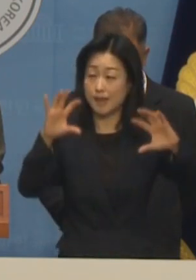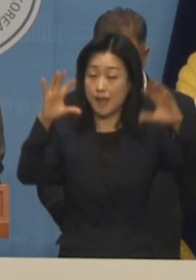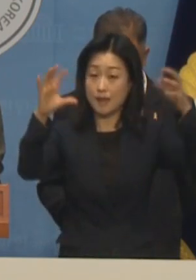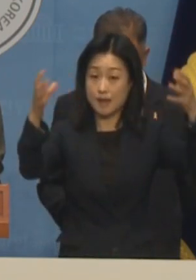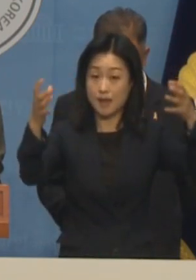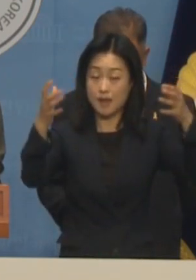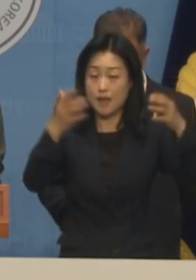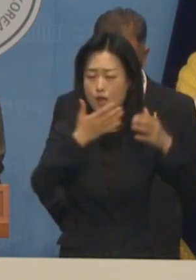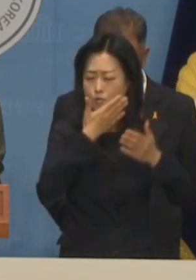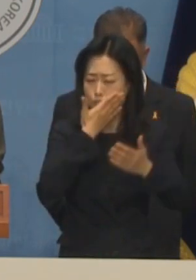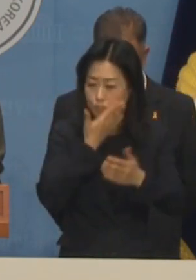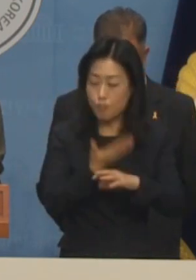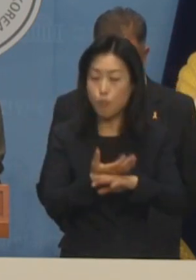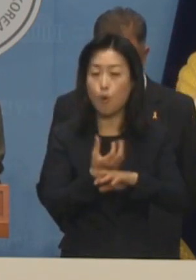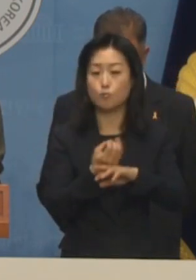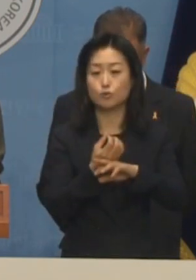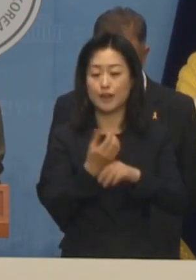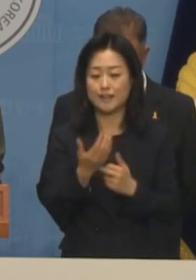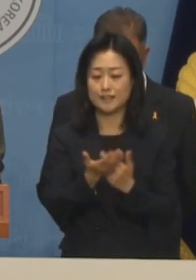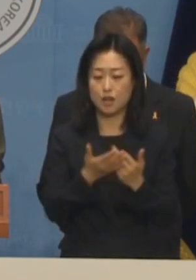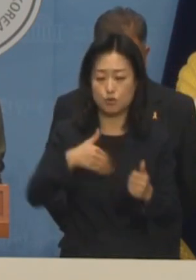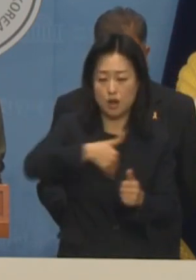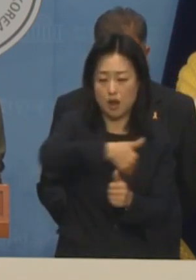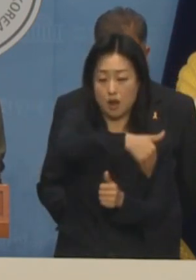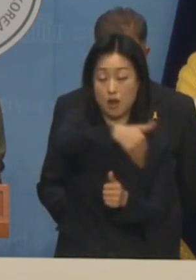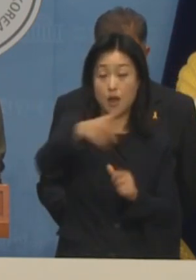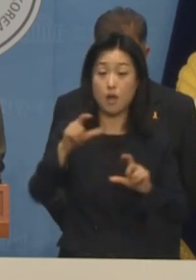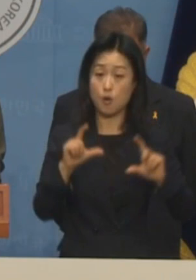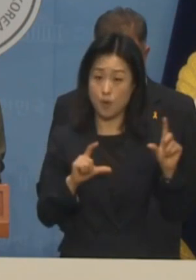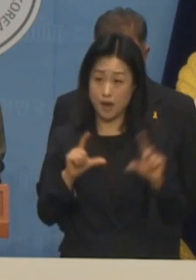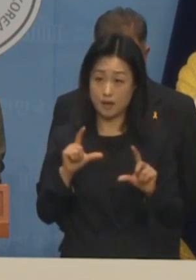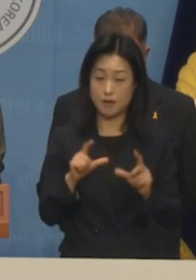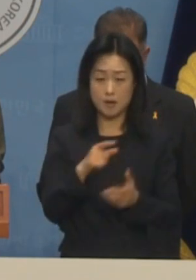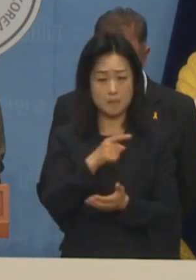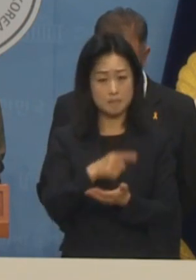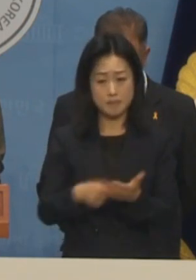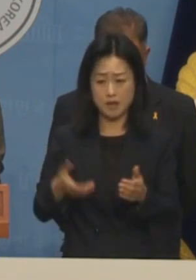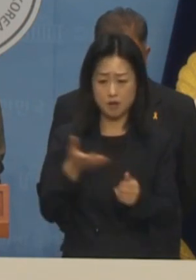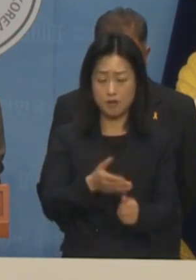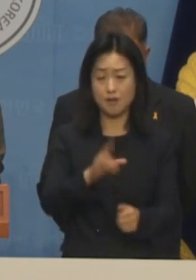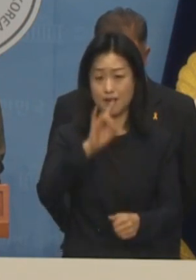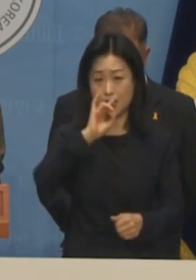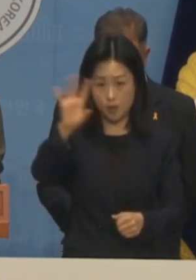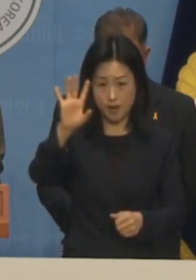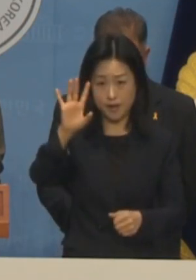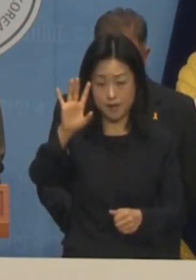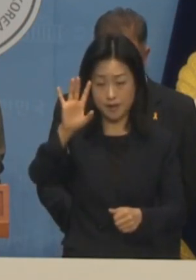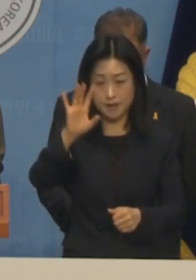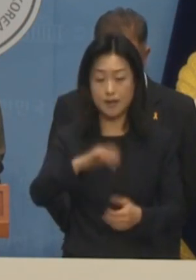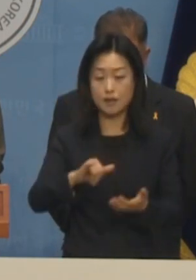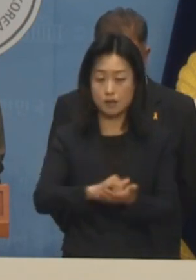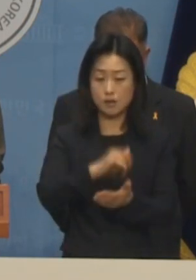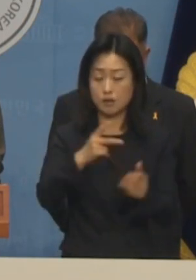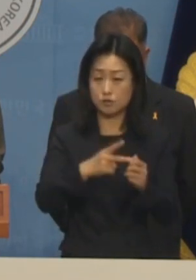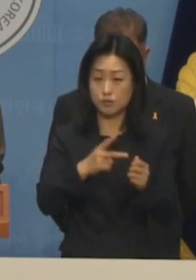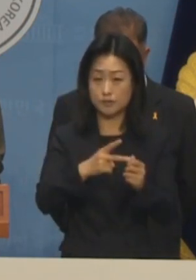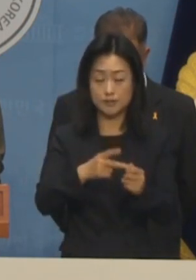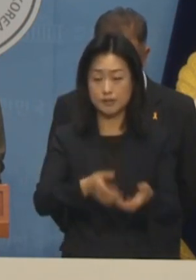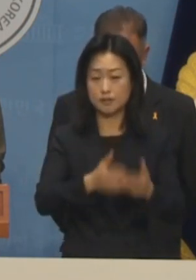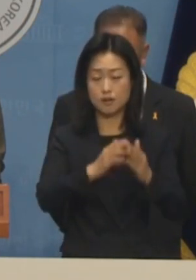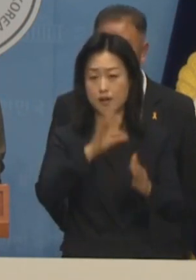보물인 제주의 자연환경과 생태계, 생물 다양성을 파괴하는 행태를